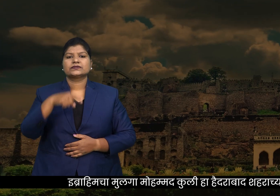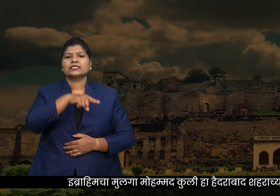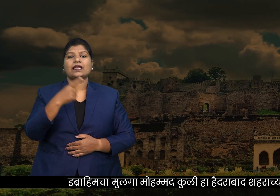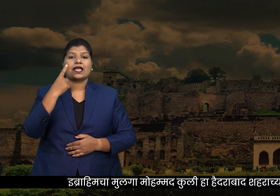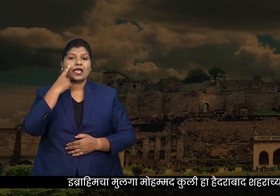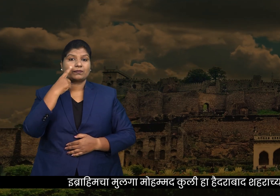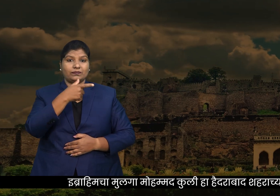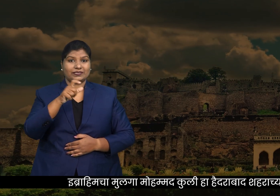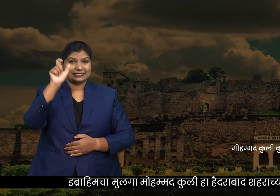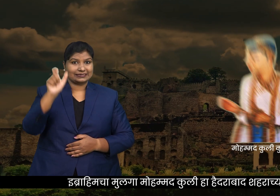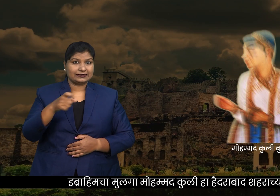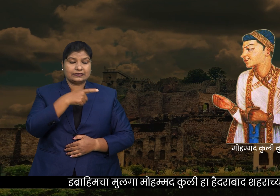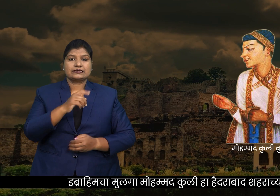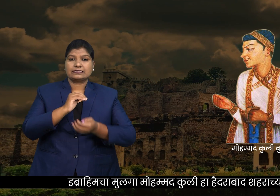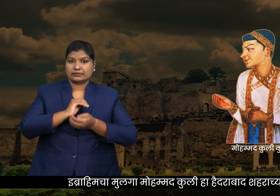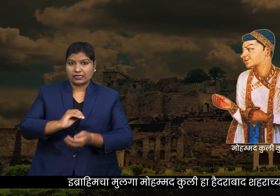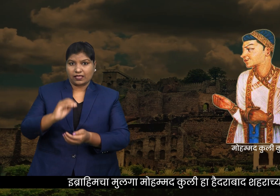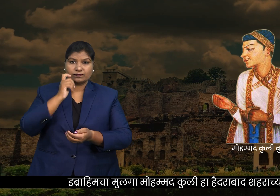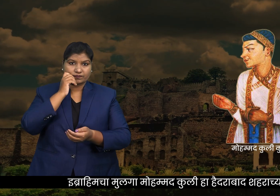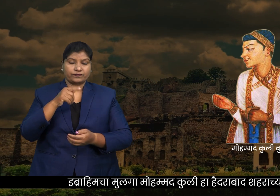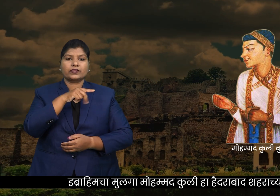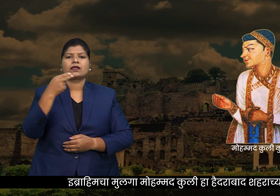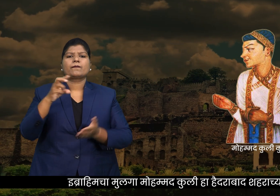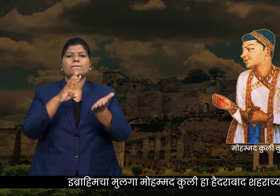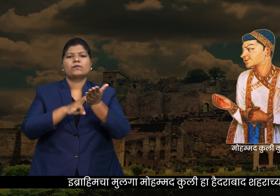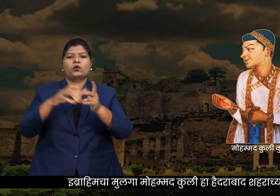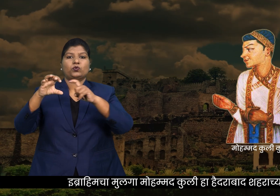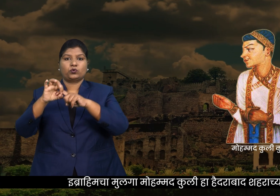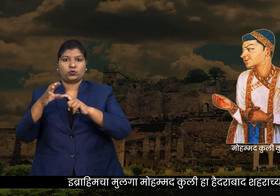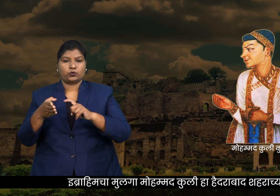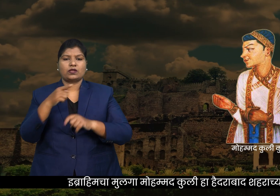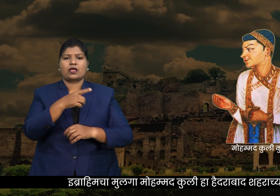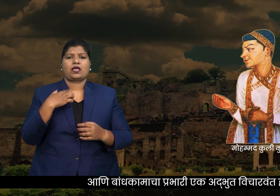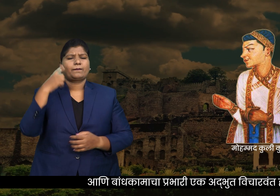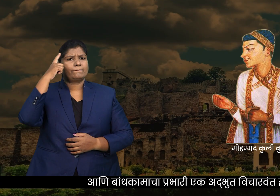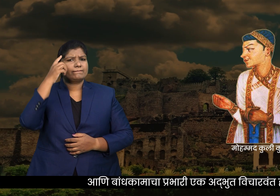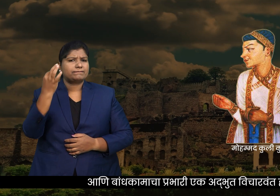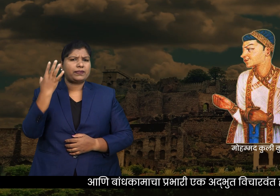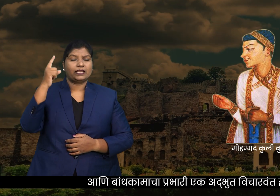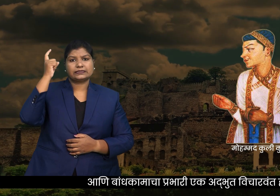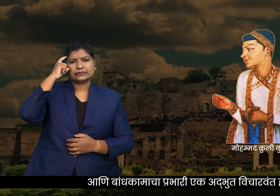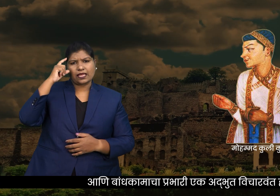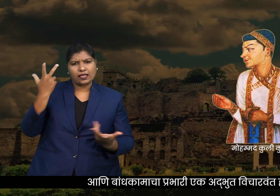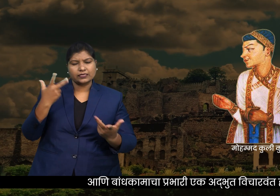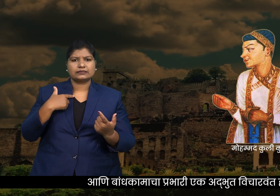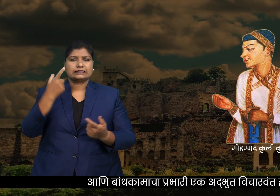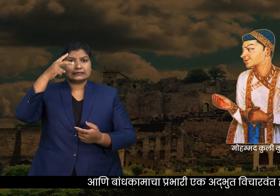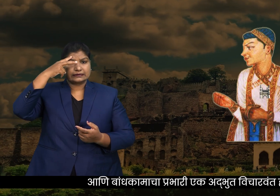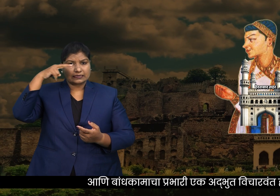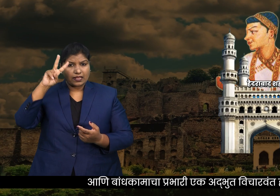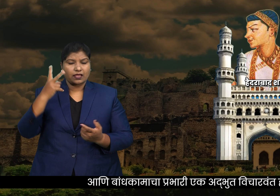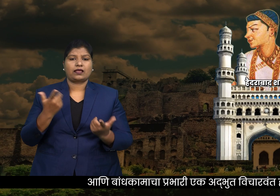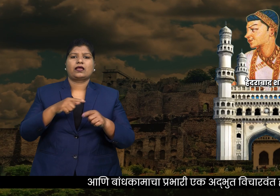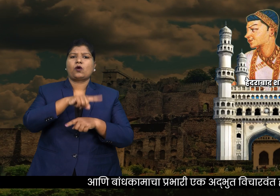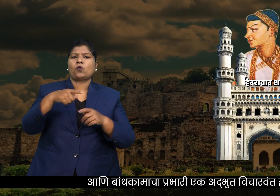इब्राहिम मुलगा मोहम्मद कुली हा हैदराबाद शहराच्या निर्मिती आणि बांधकामचा प्रभारी